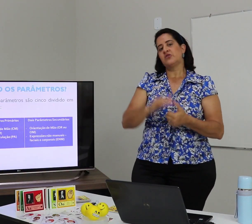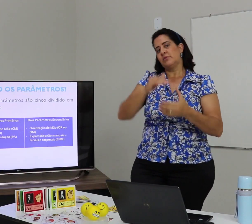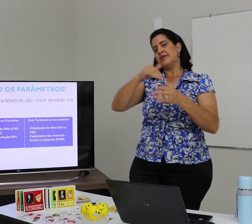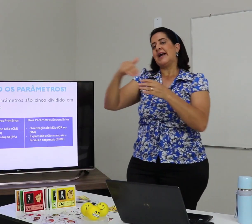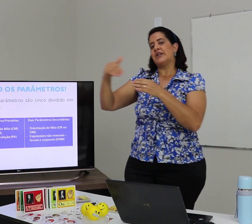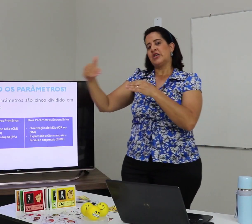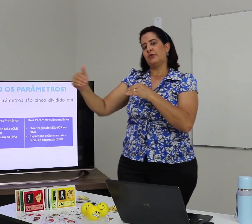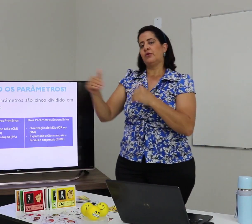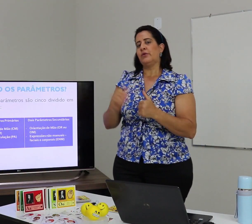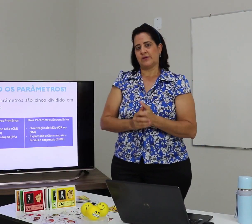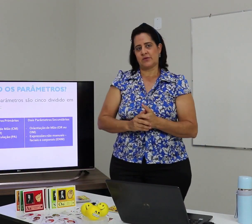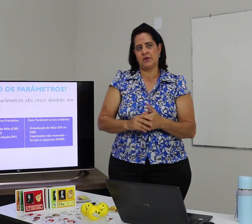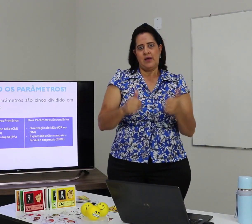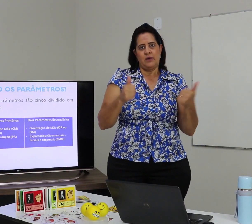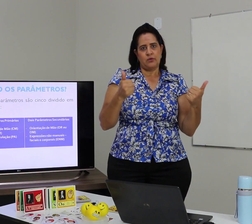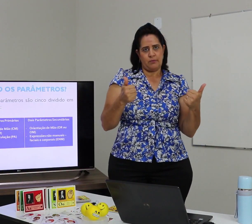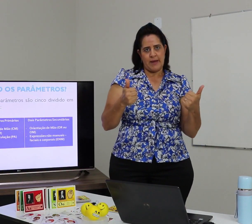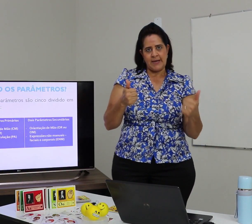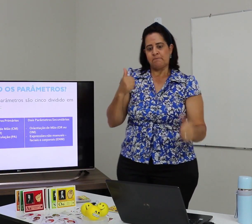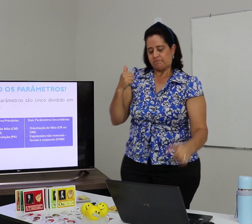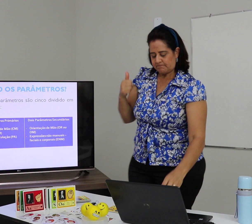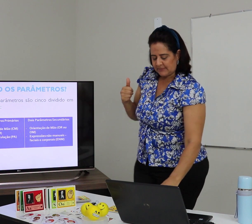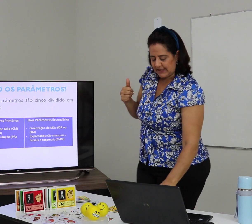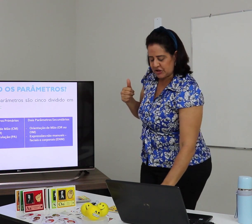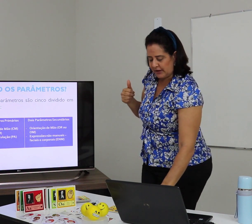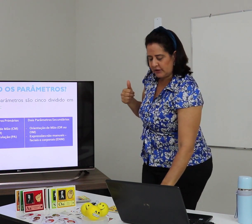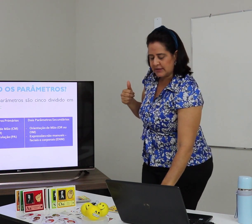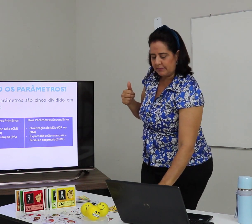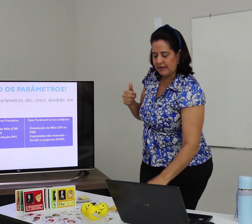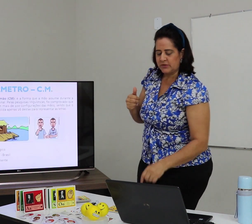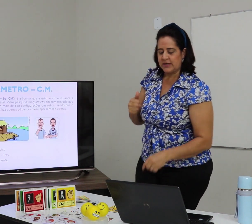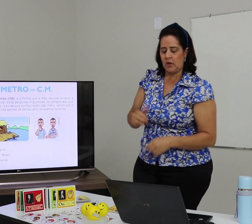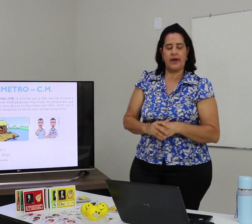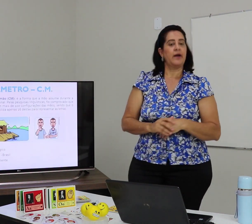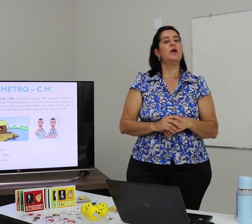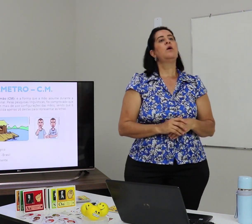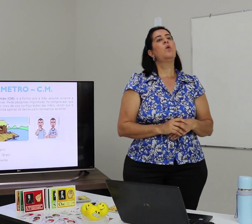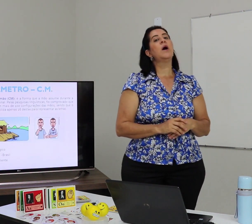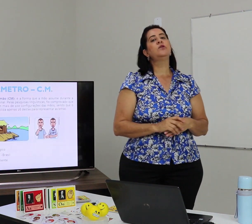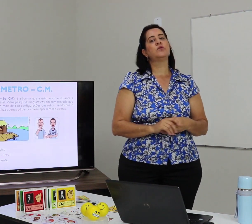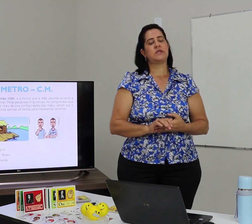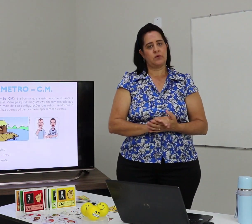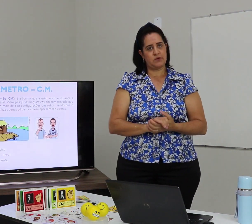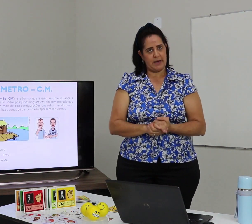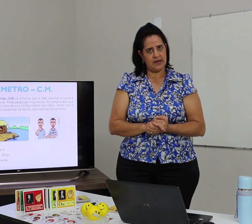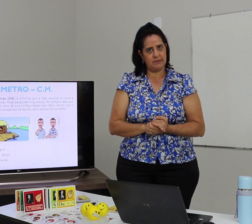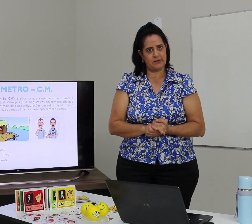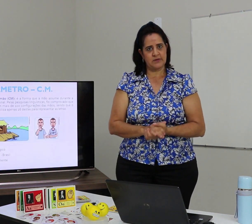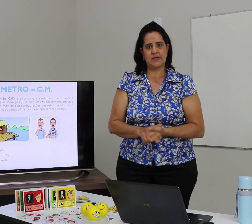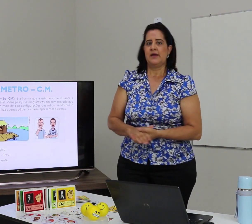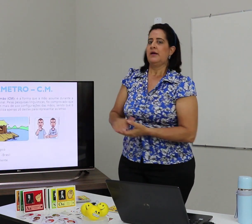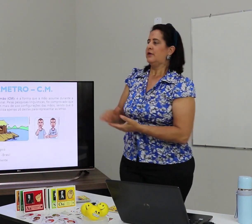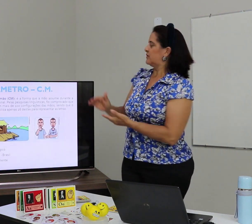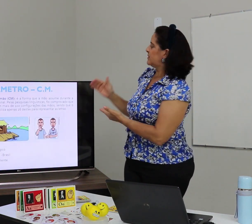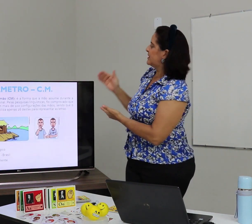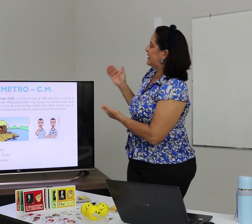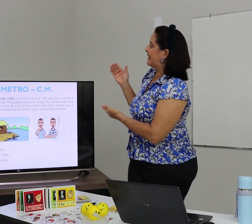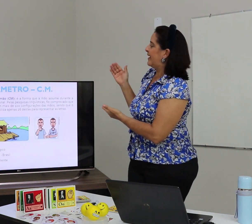vamos encaixar tudo isso. Tudo bem? Já que nós sabemos agora quantos são os parâmetros, nós vamos